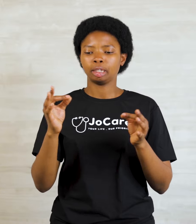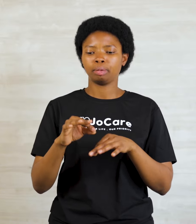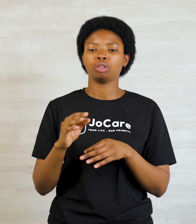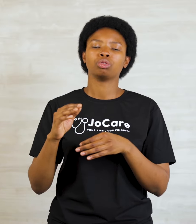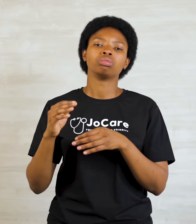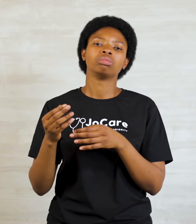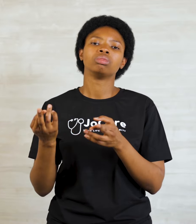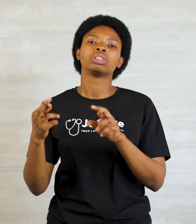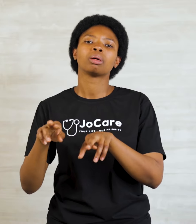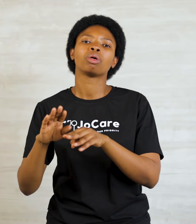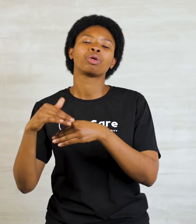nsobanukiwe ko